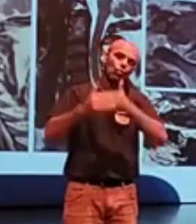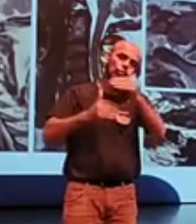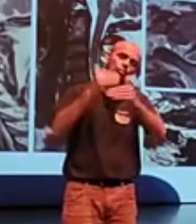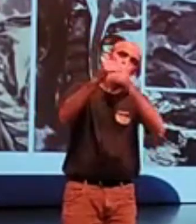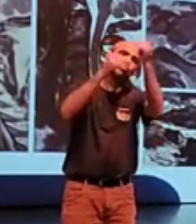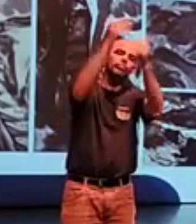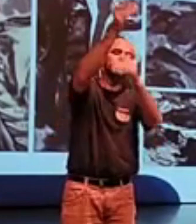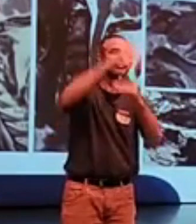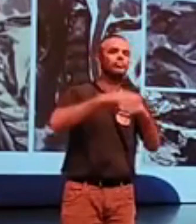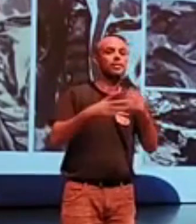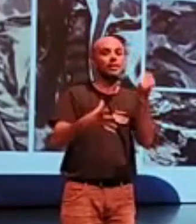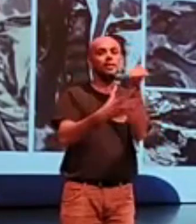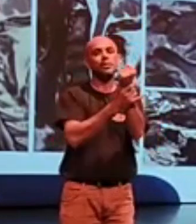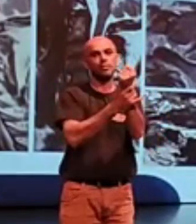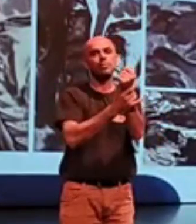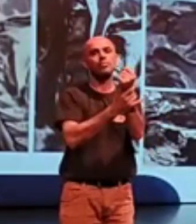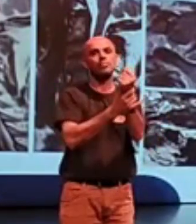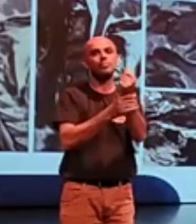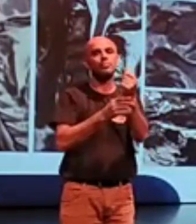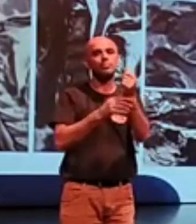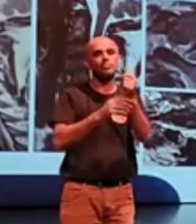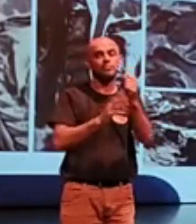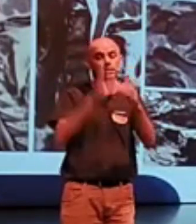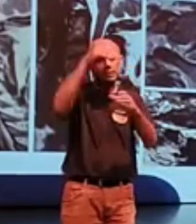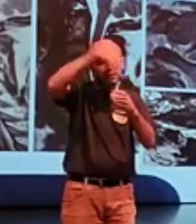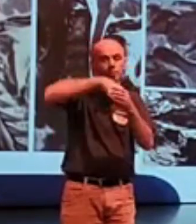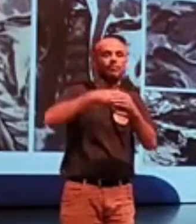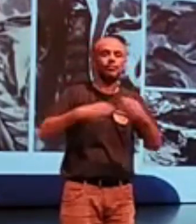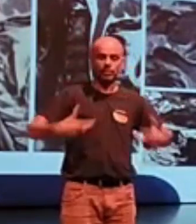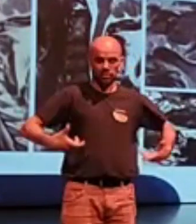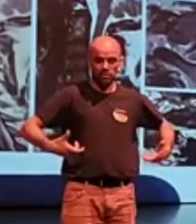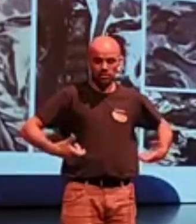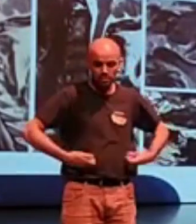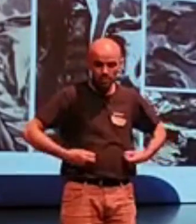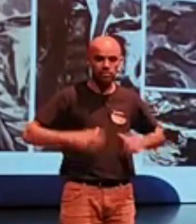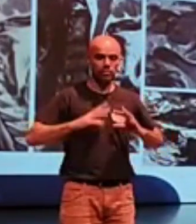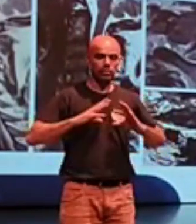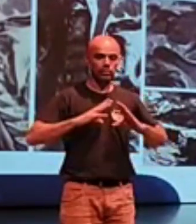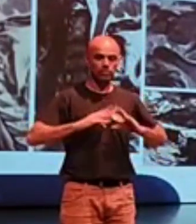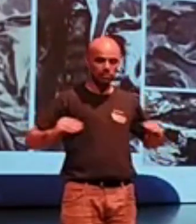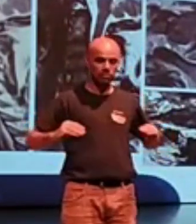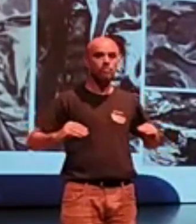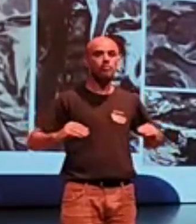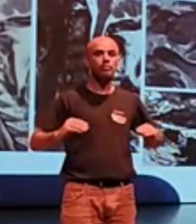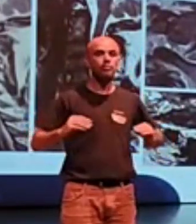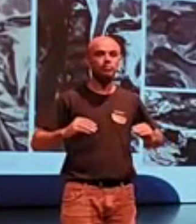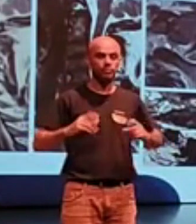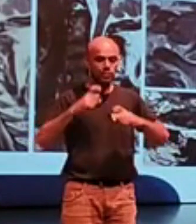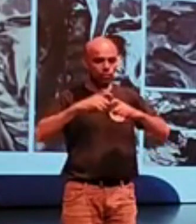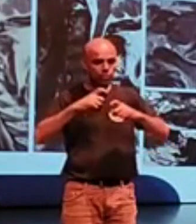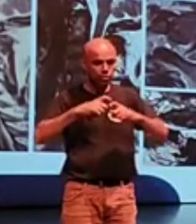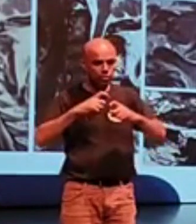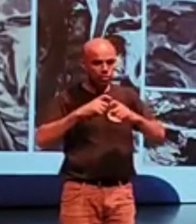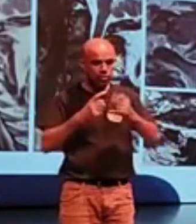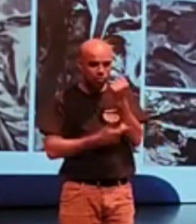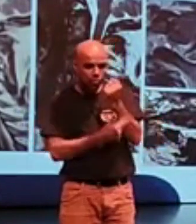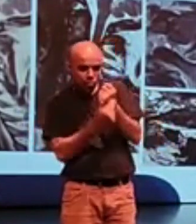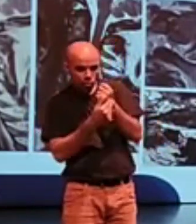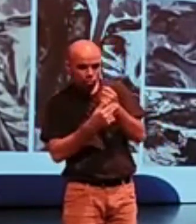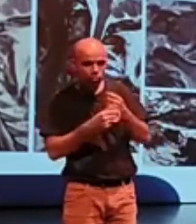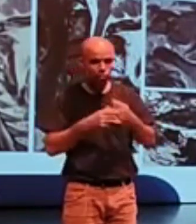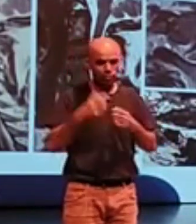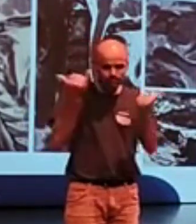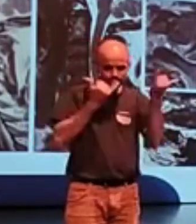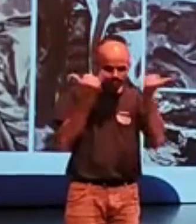evolução e a segurança intraoperatória é o principal, segurança da anestesia, segurança do cirurgião que está bem informado, cirurgião do implante,